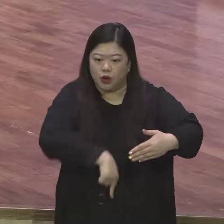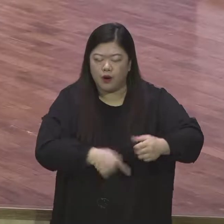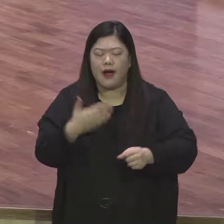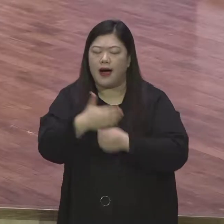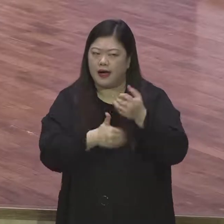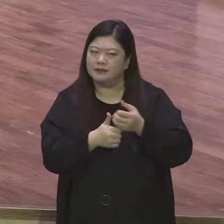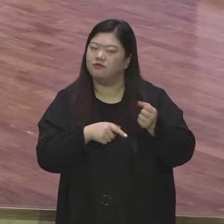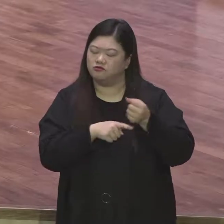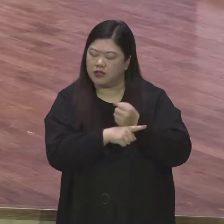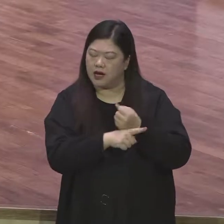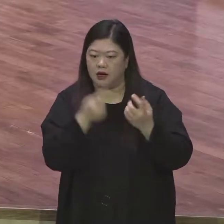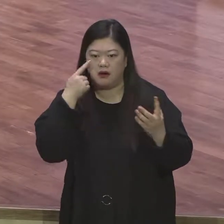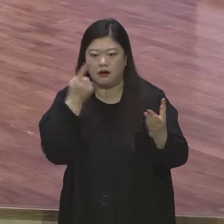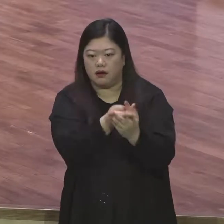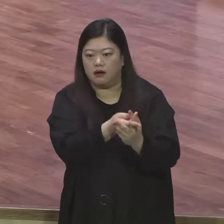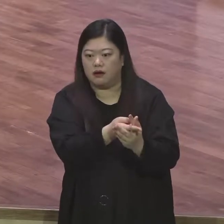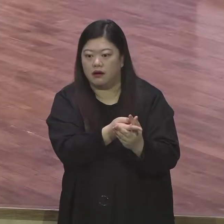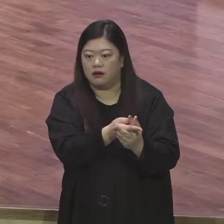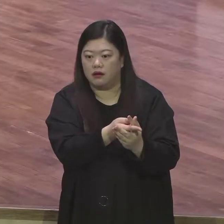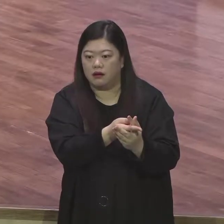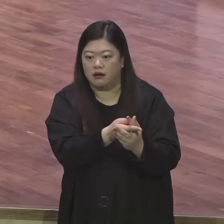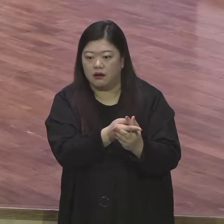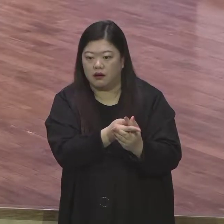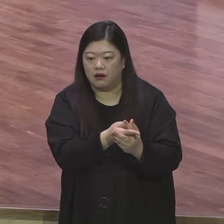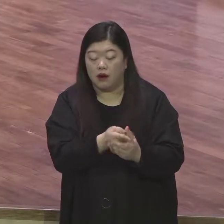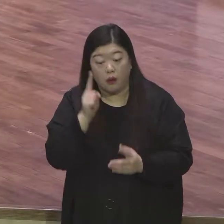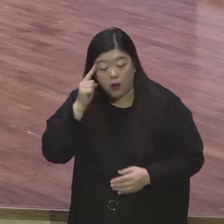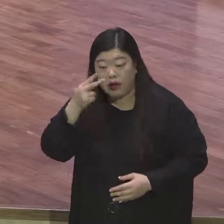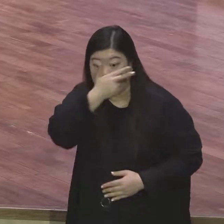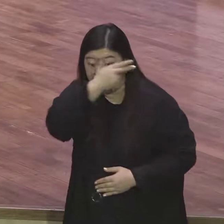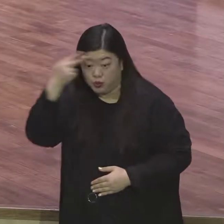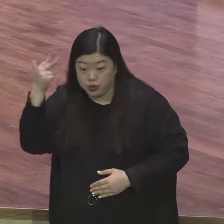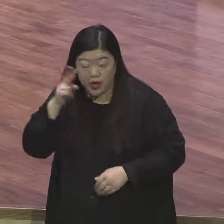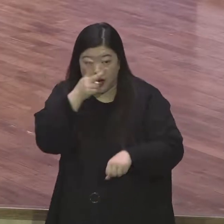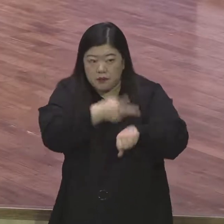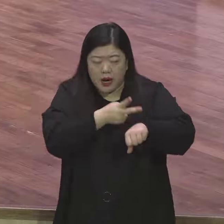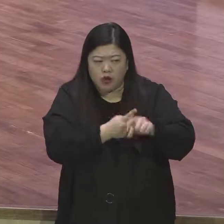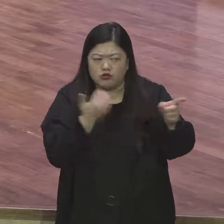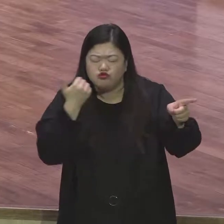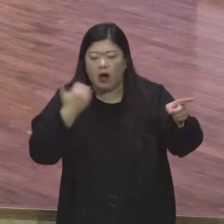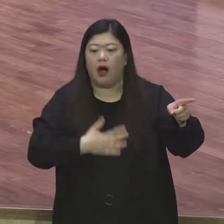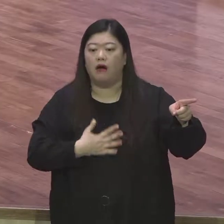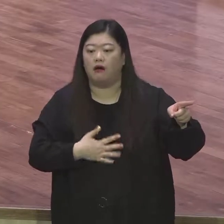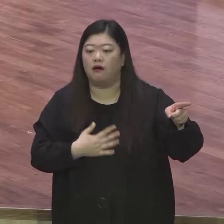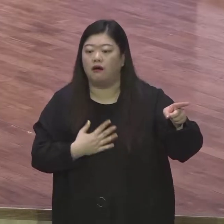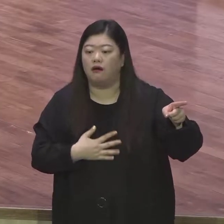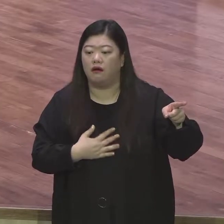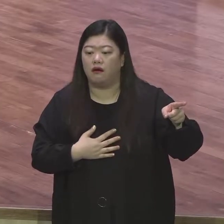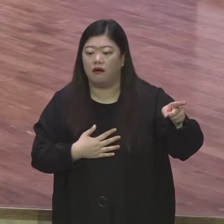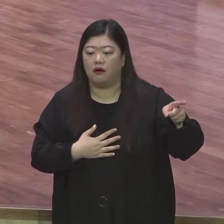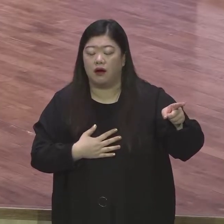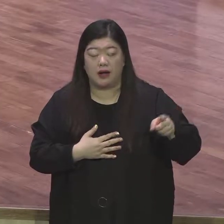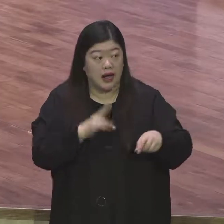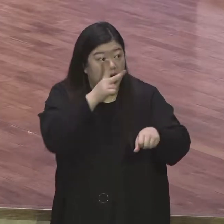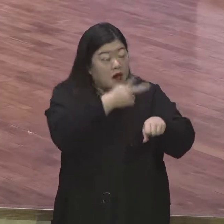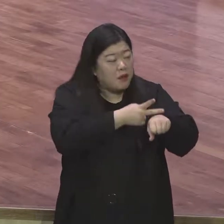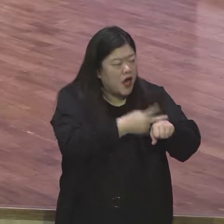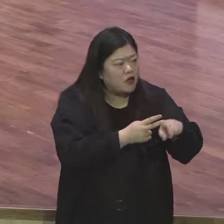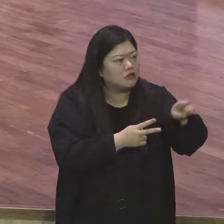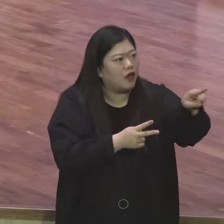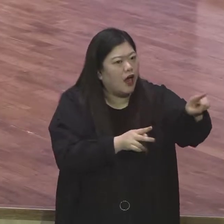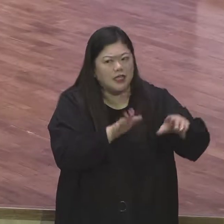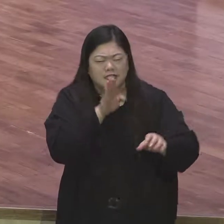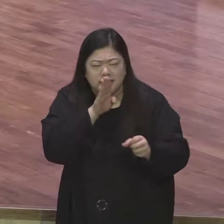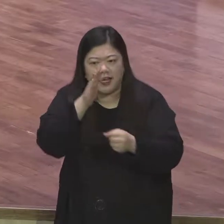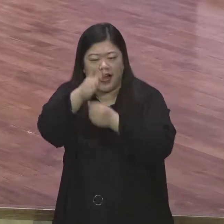이 바울이 누군가를 디모데는 알았어요. 바울이 누구냐? 하나님이 이